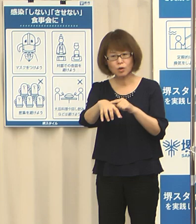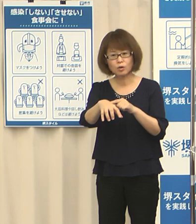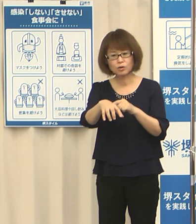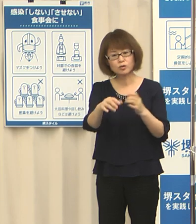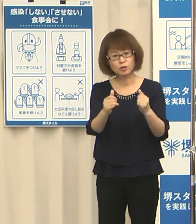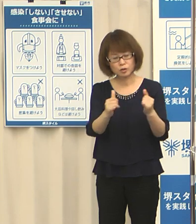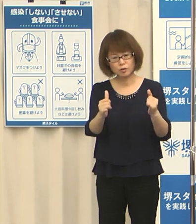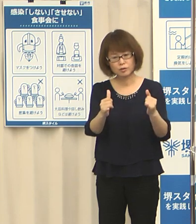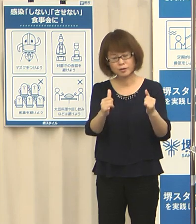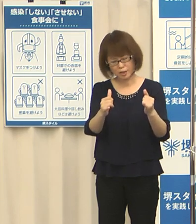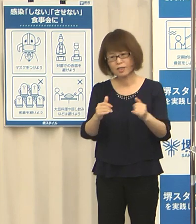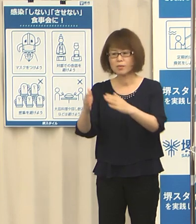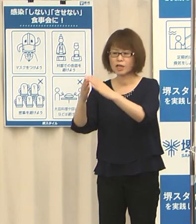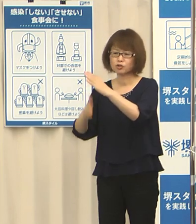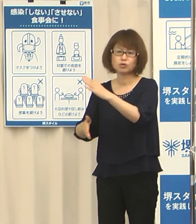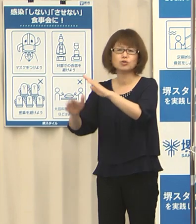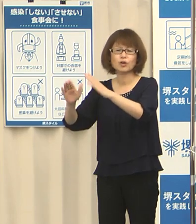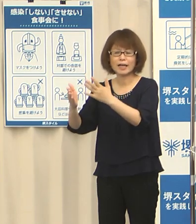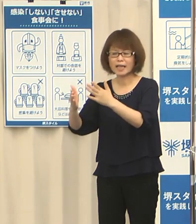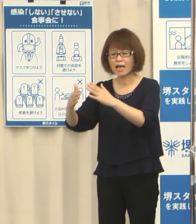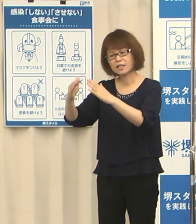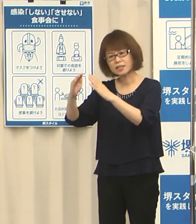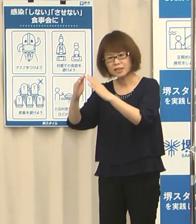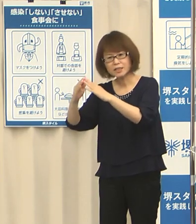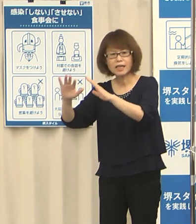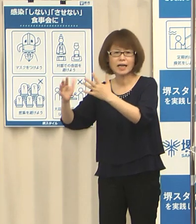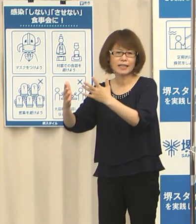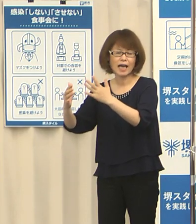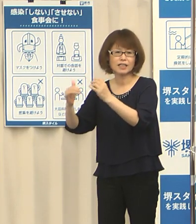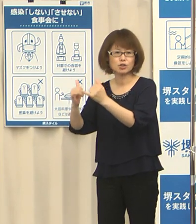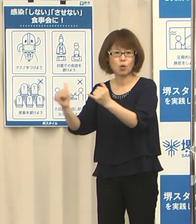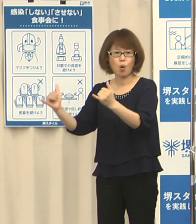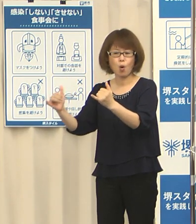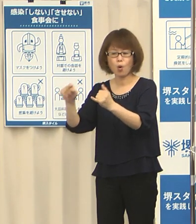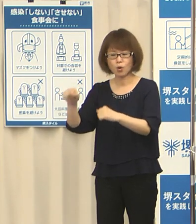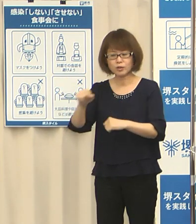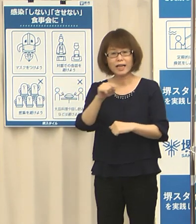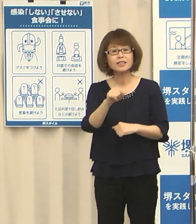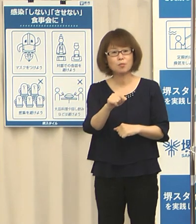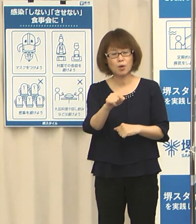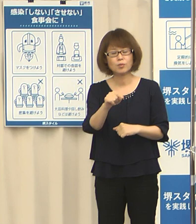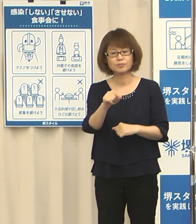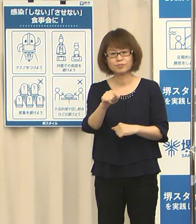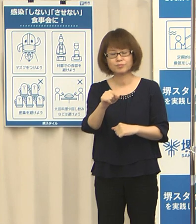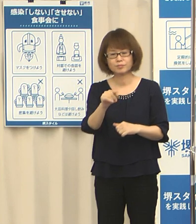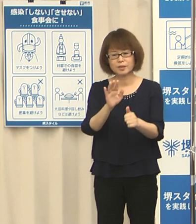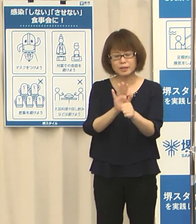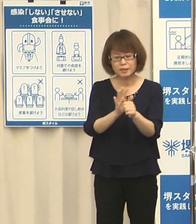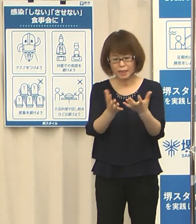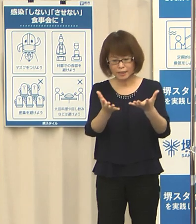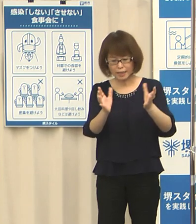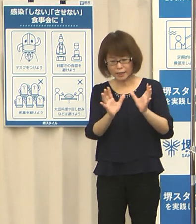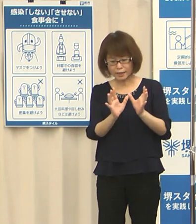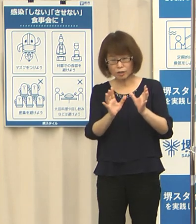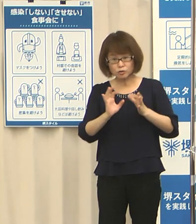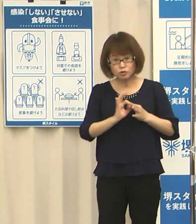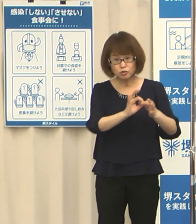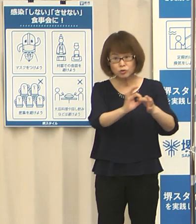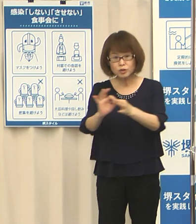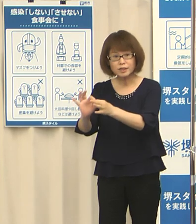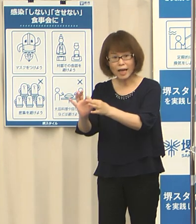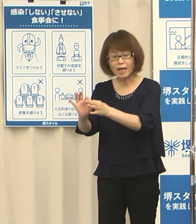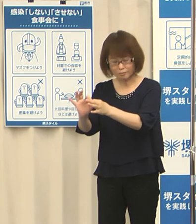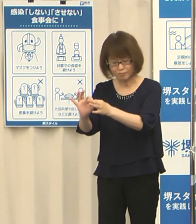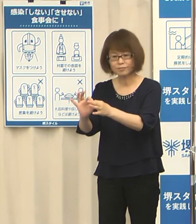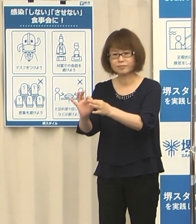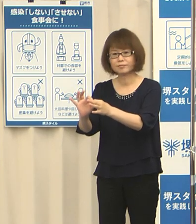住所がないホームレスの方というのもいらっしゃいますので、そういう方に対してましても支援団体等を通じて、もしくは